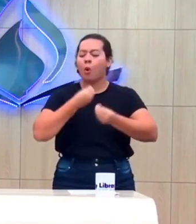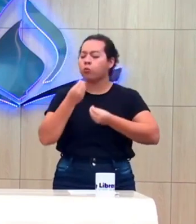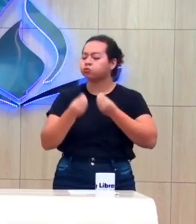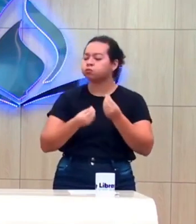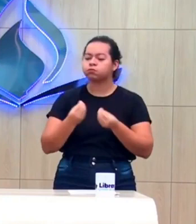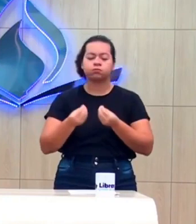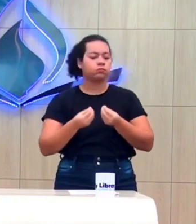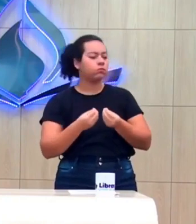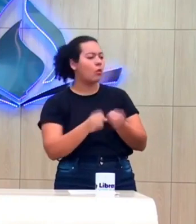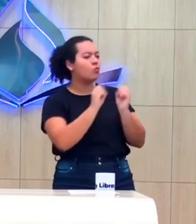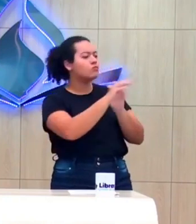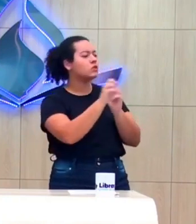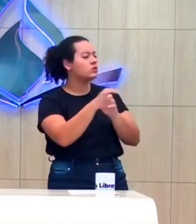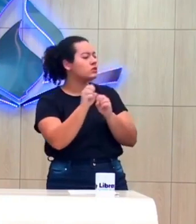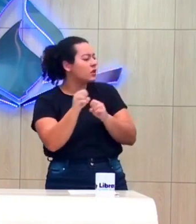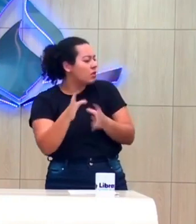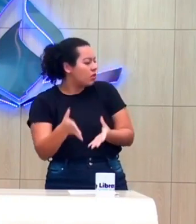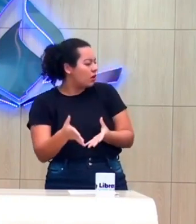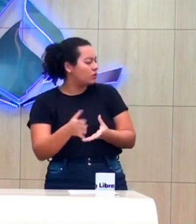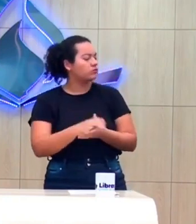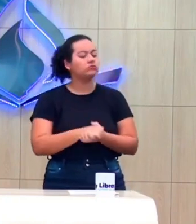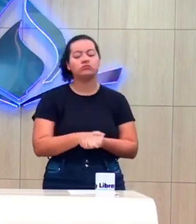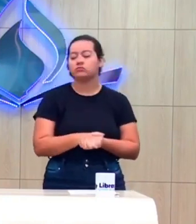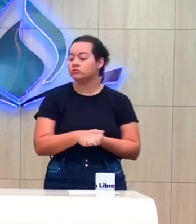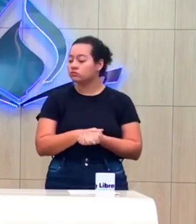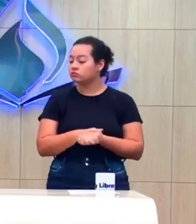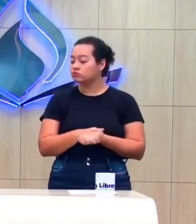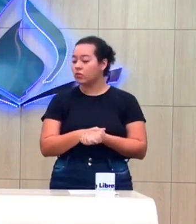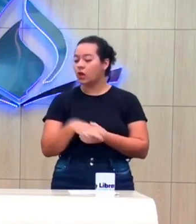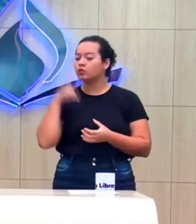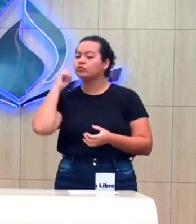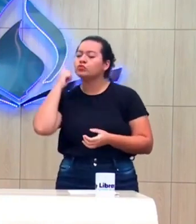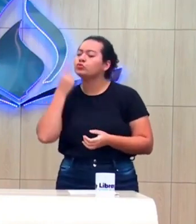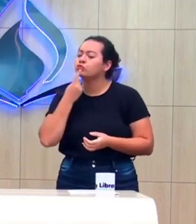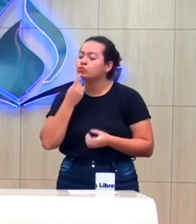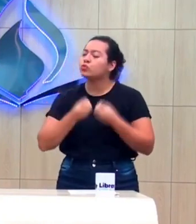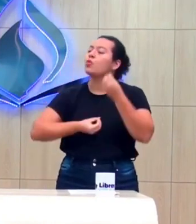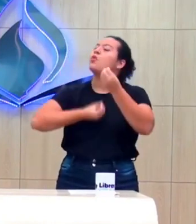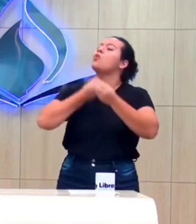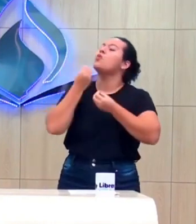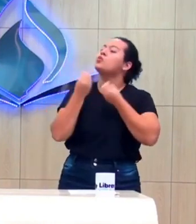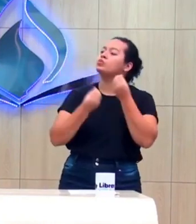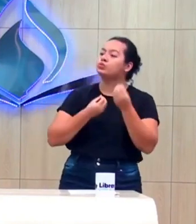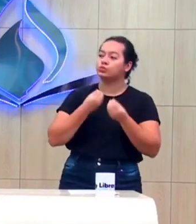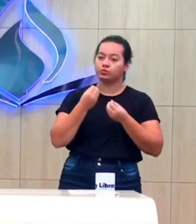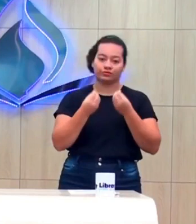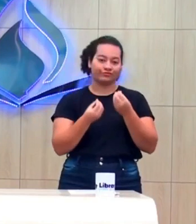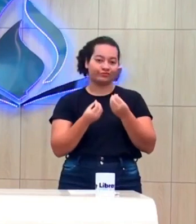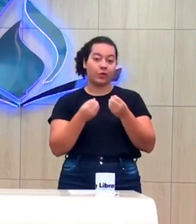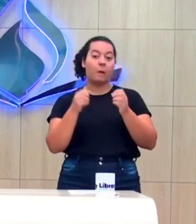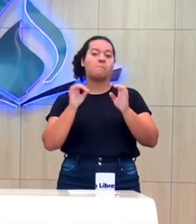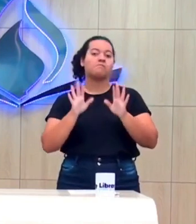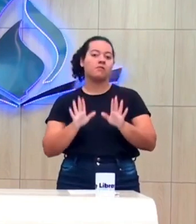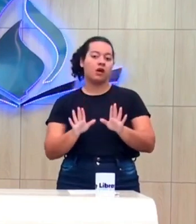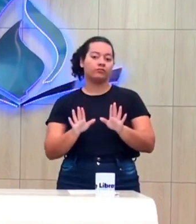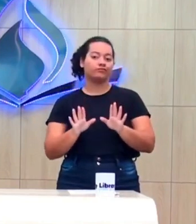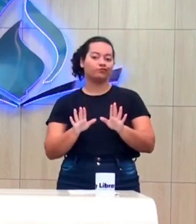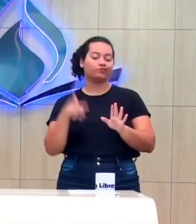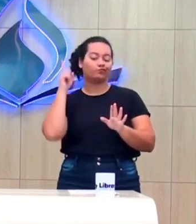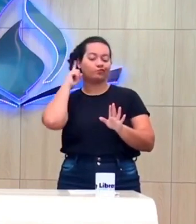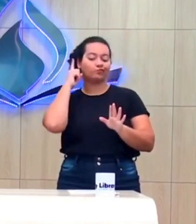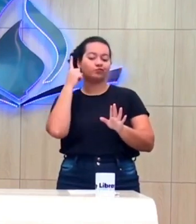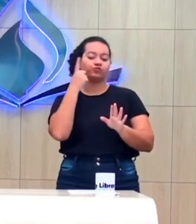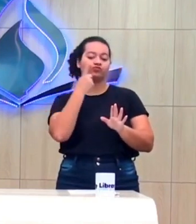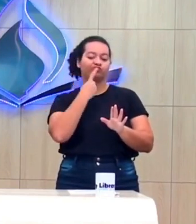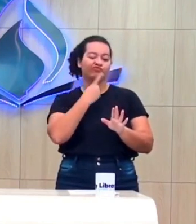de educação. E para os surdos, eles aboliram, foi